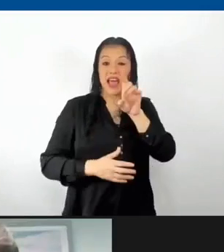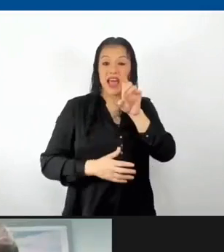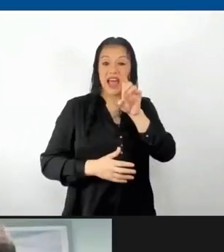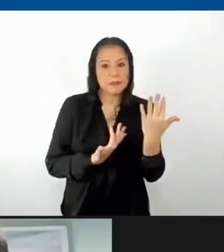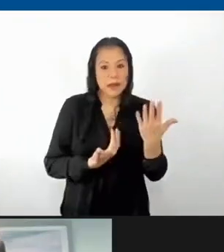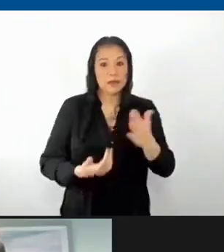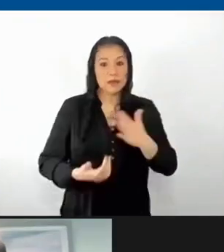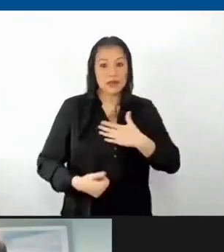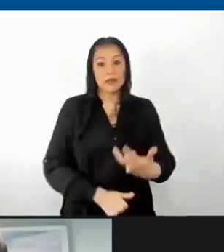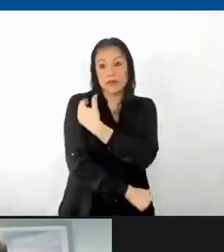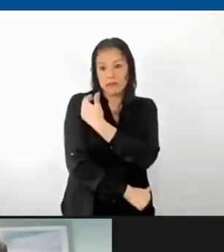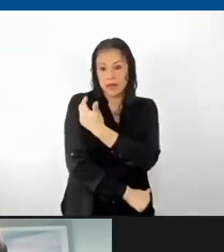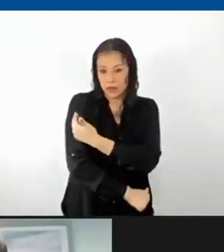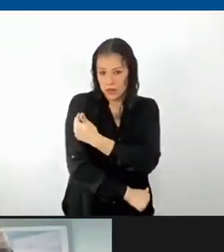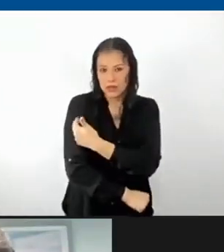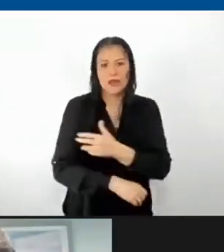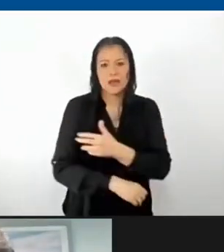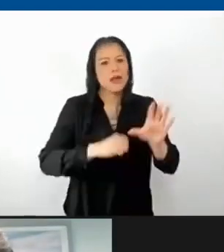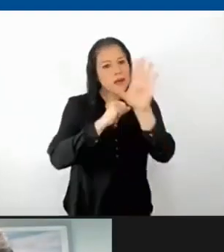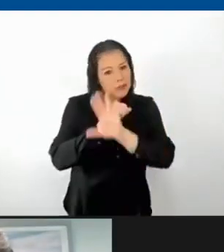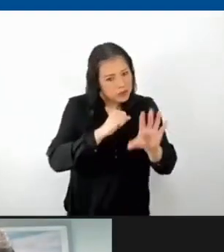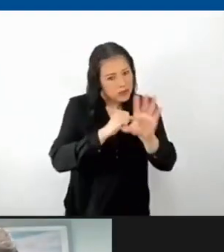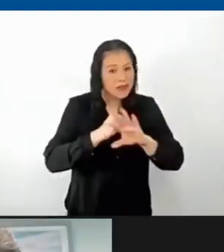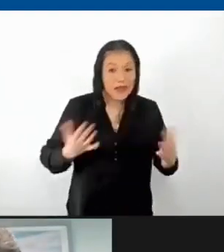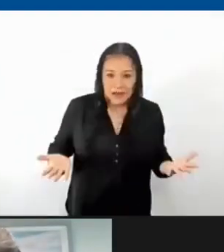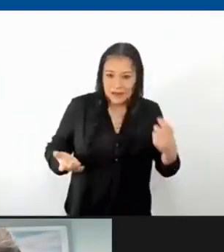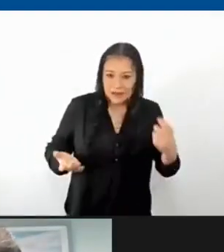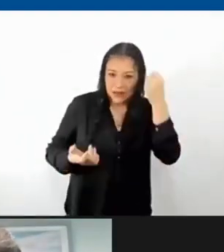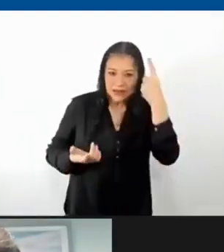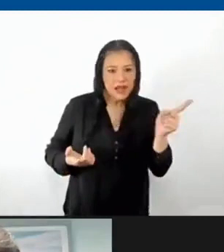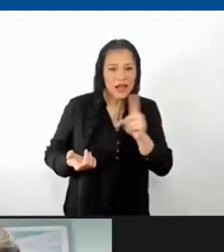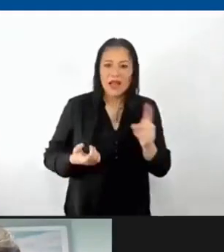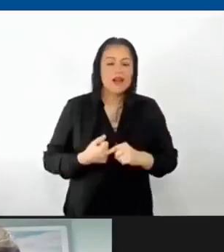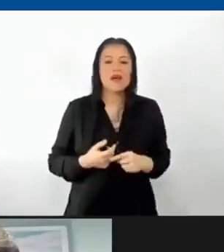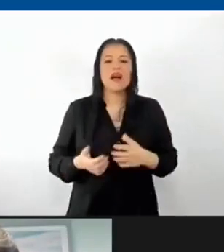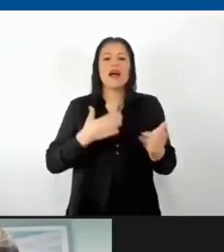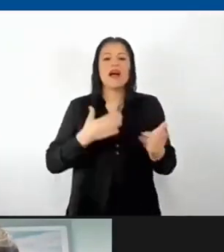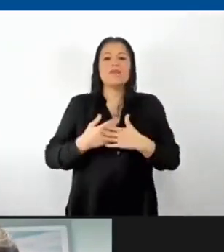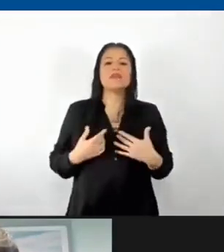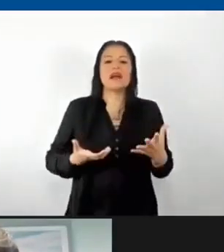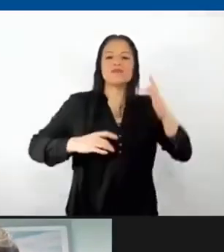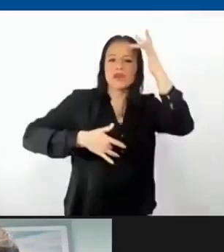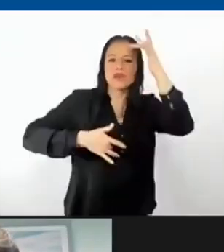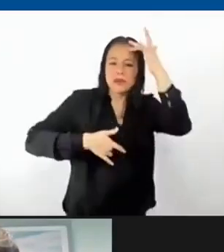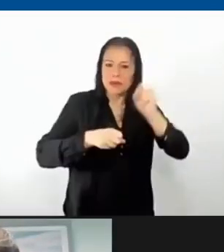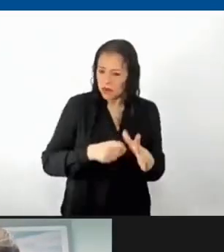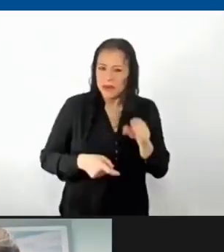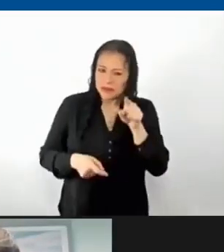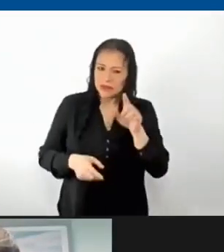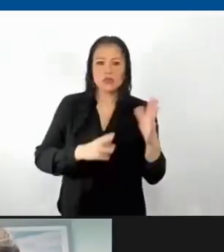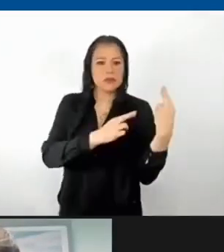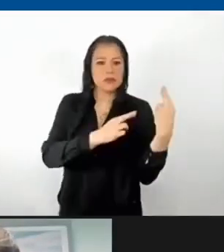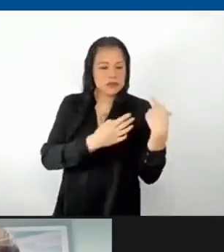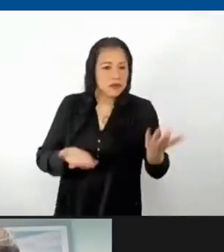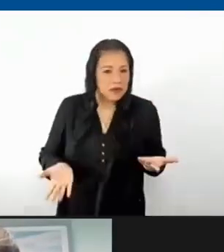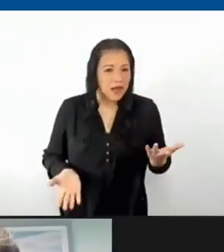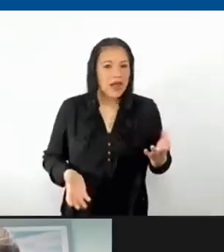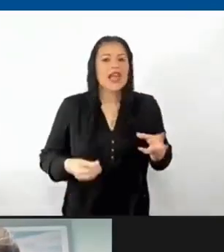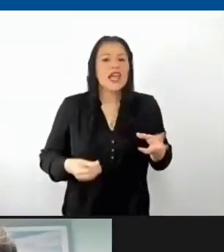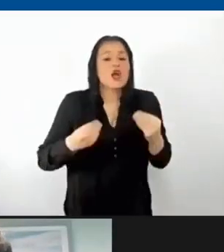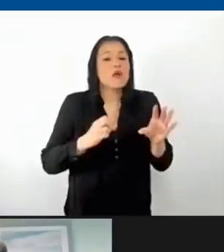vacunarnos? Protegernos, no convertirnos en un caso. Eso es lo que nos queda. ¿Y cómo nos